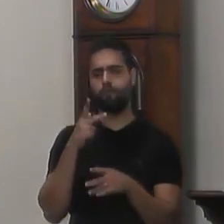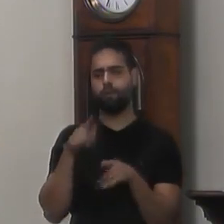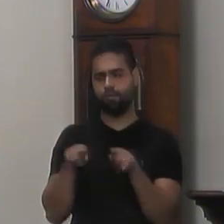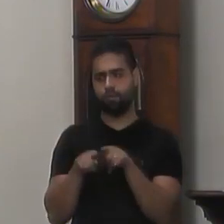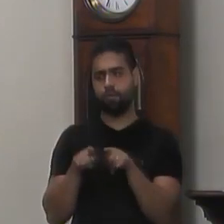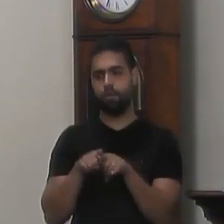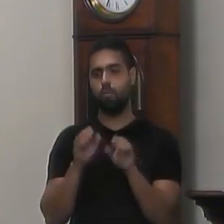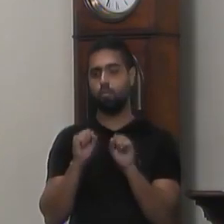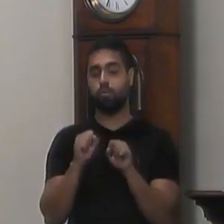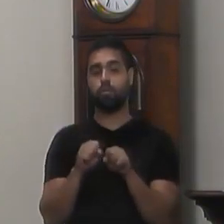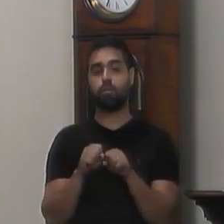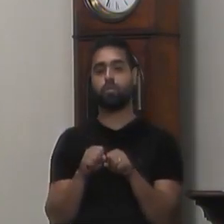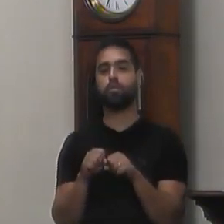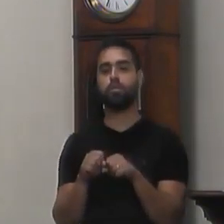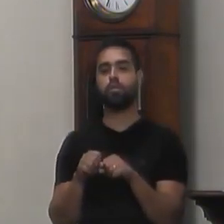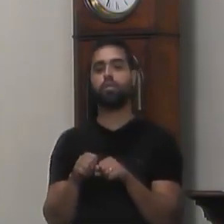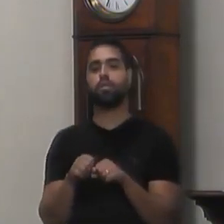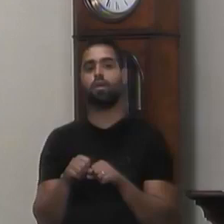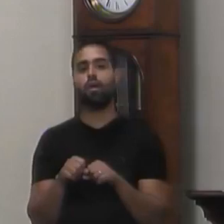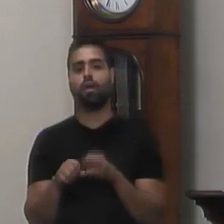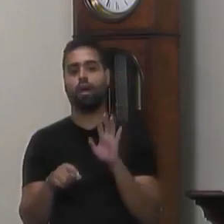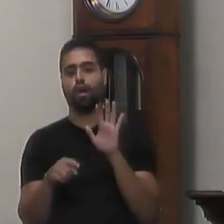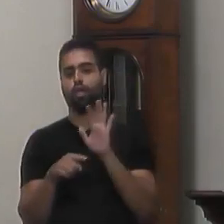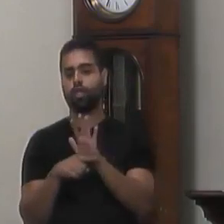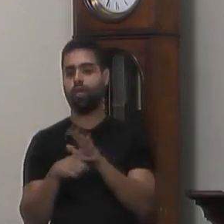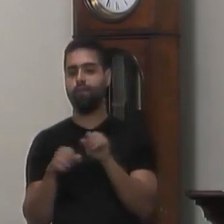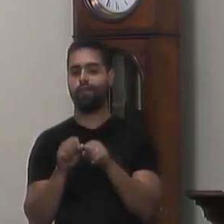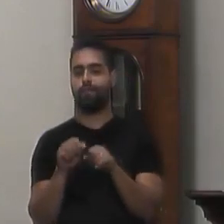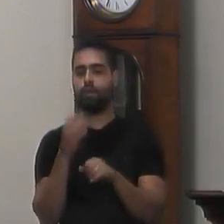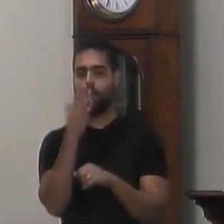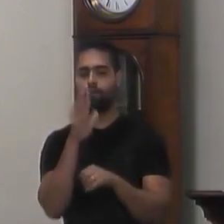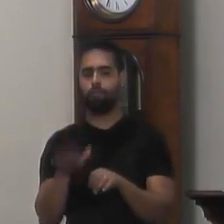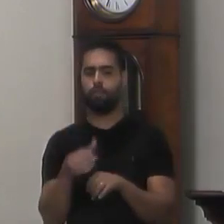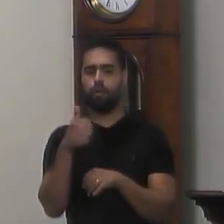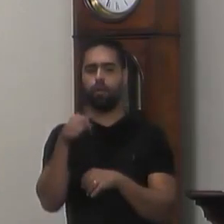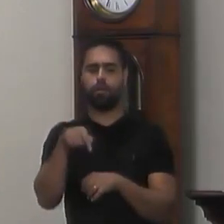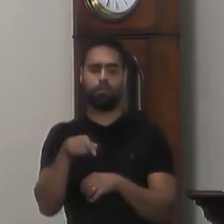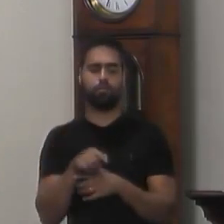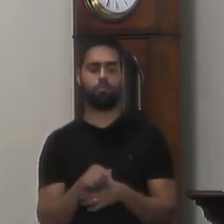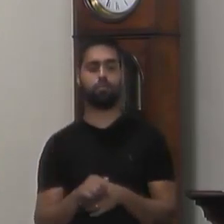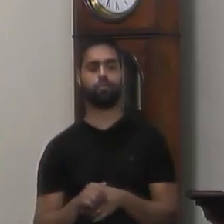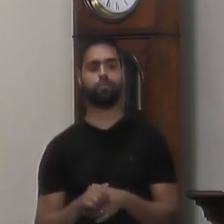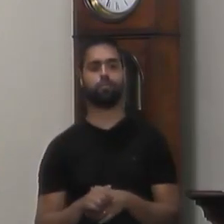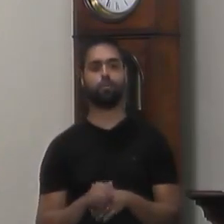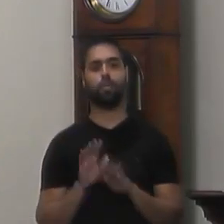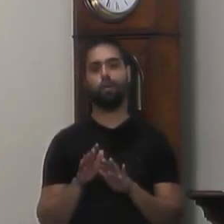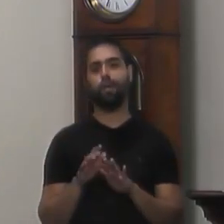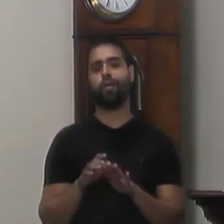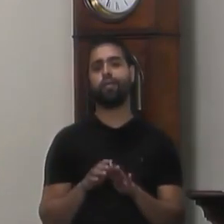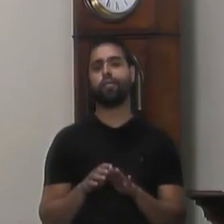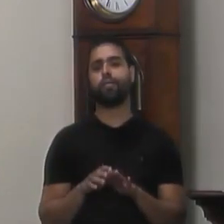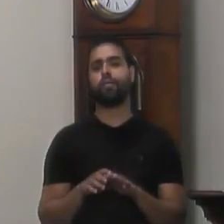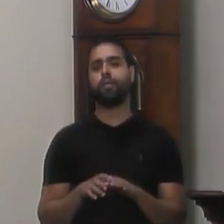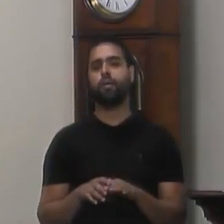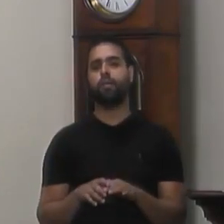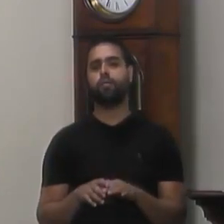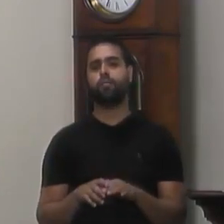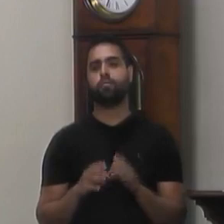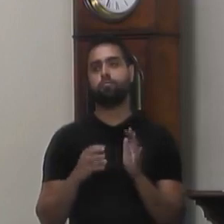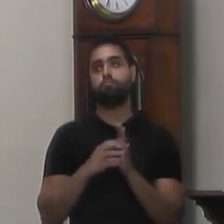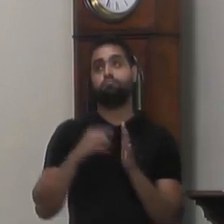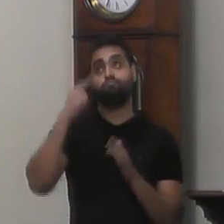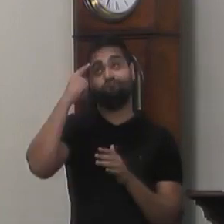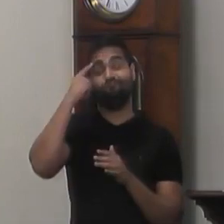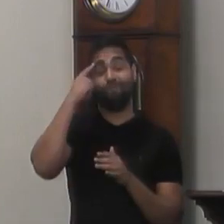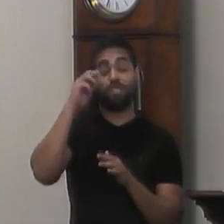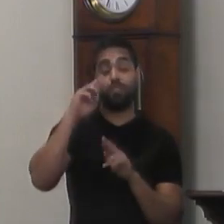aqui, poderia ter ajudado por fazer um carnaval melhor na nossa cidade, mas às vezes a Câmara não pensa desse